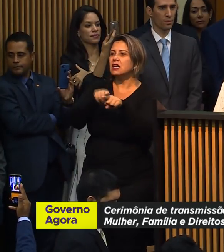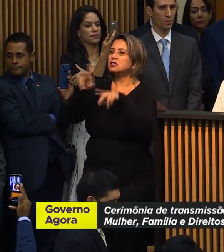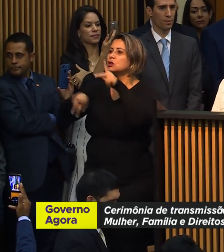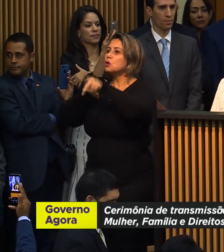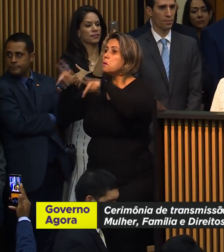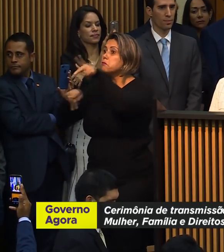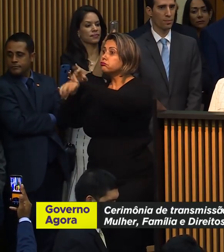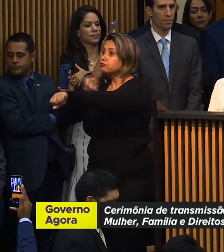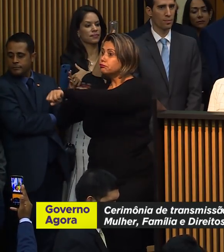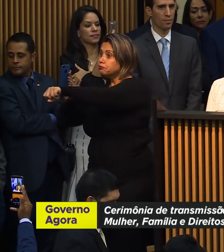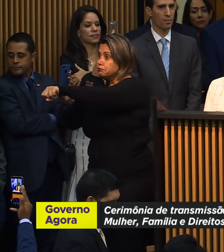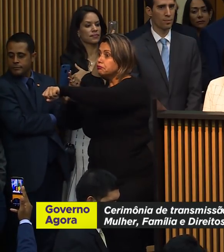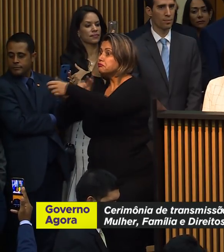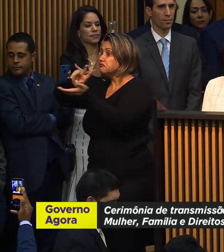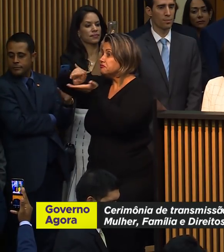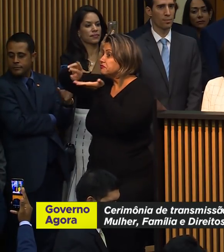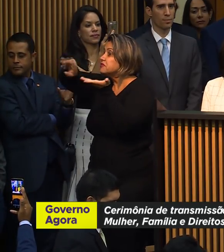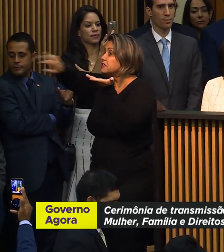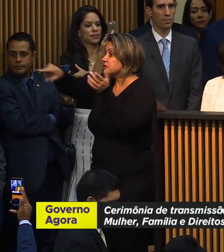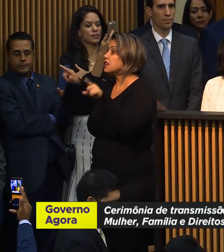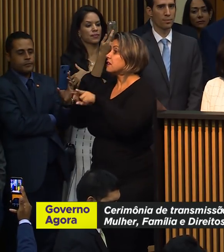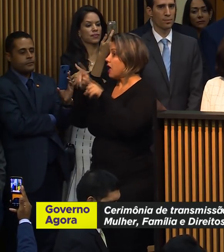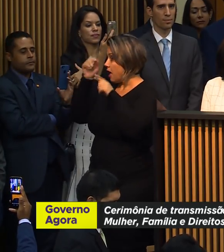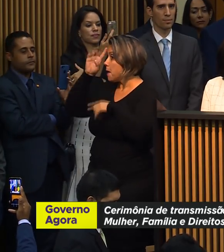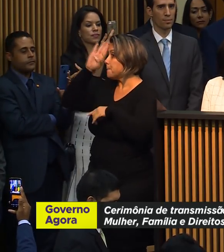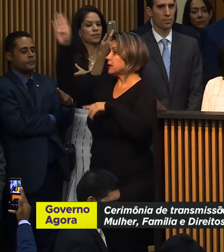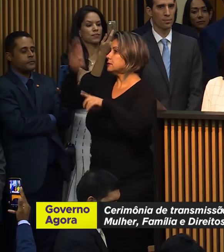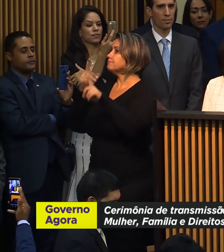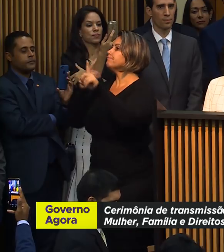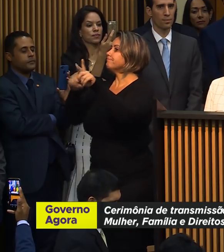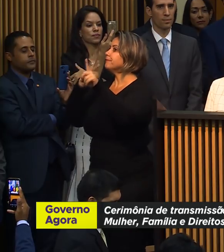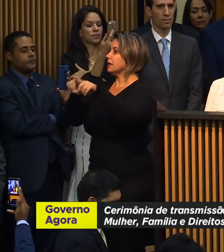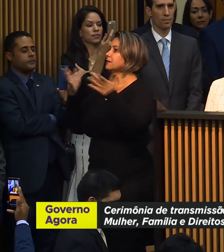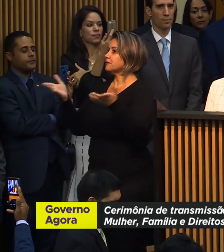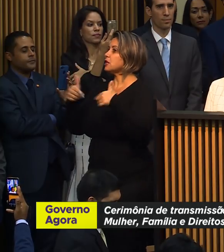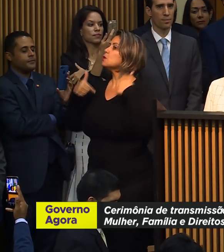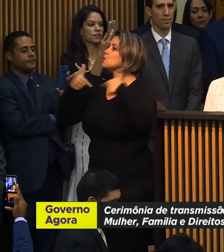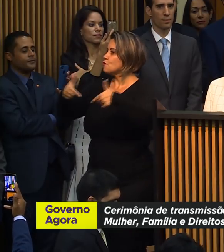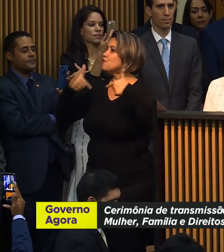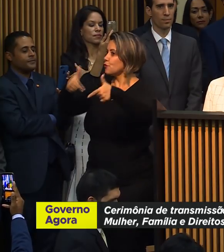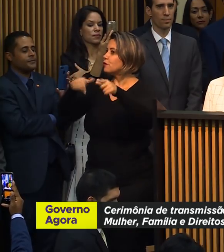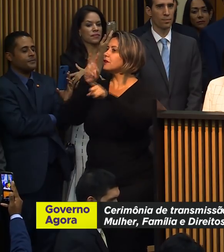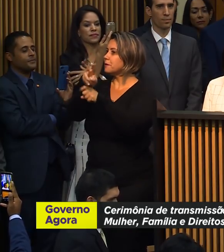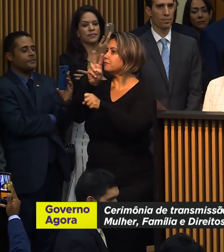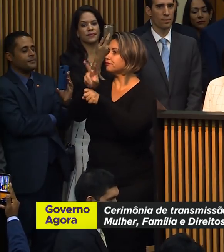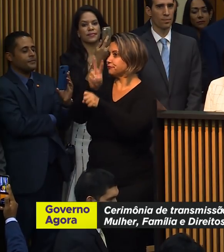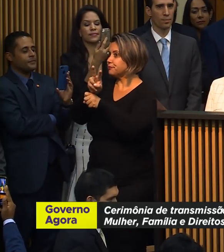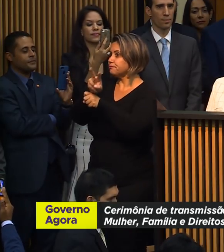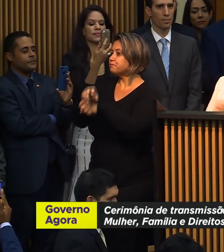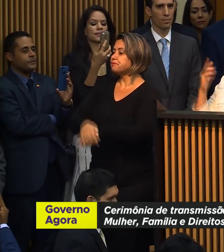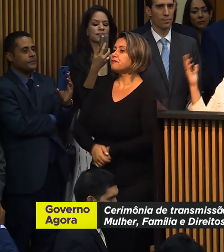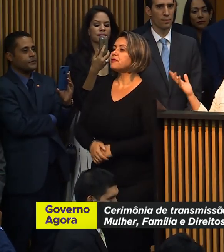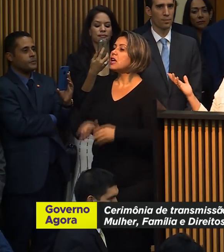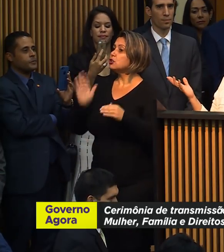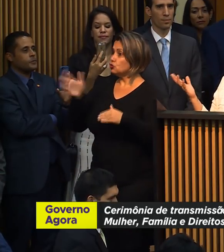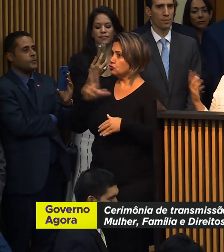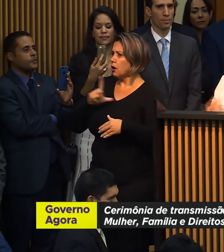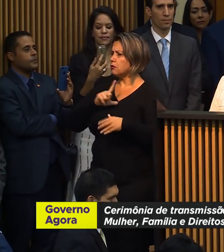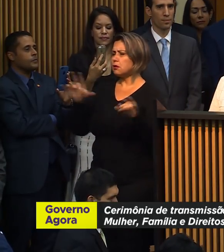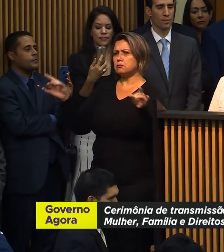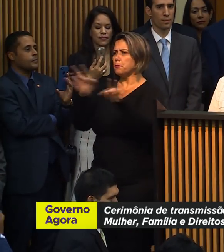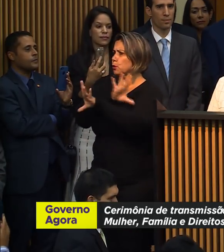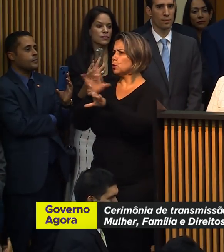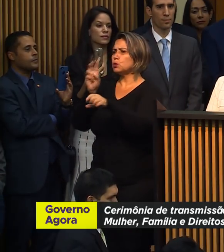povos e raça. E isso talvez seja um dos nossos principais ativos. Lutaremos por eles. Tudo isso já é protegido por